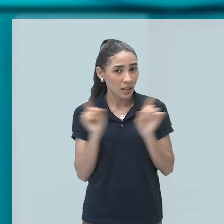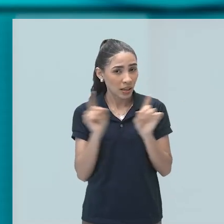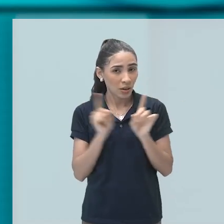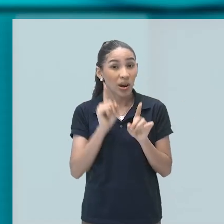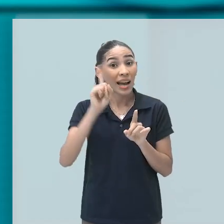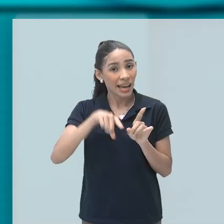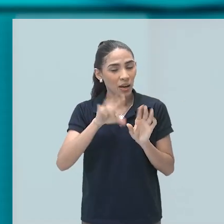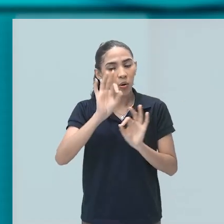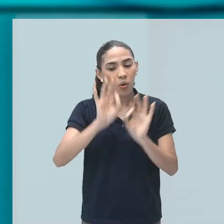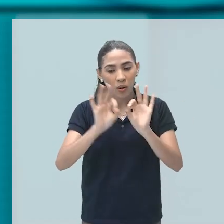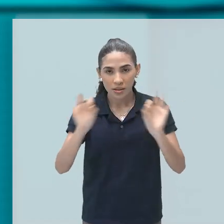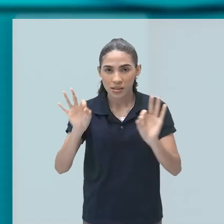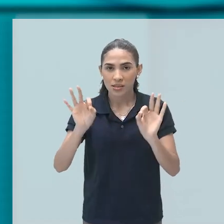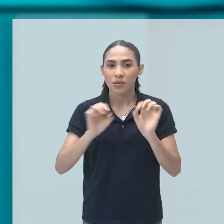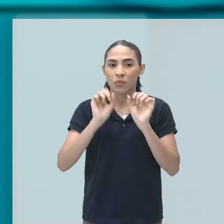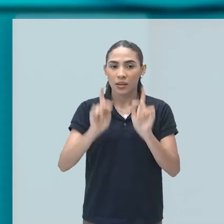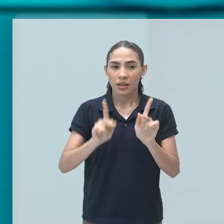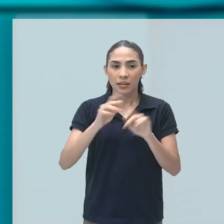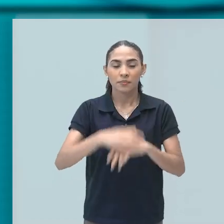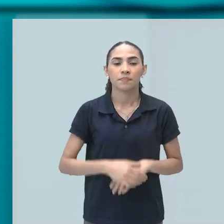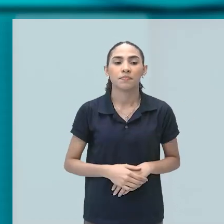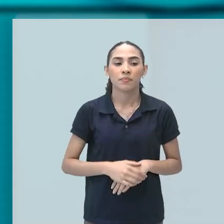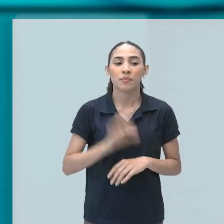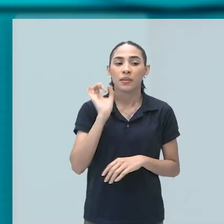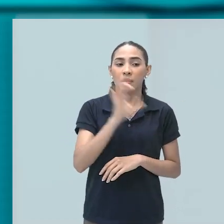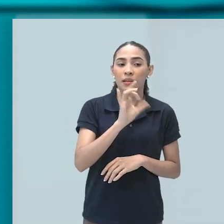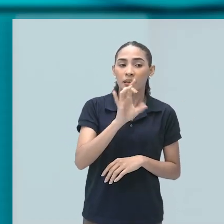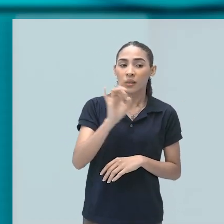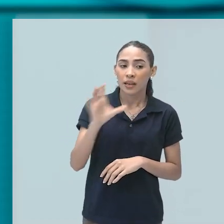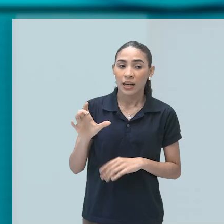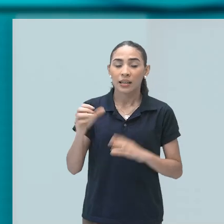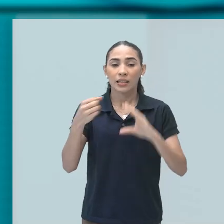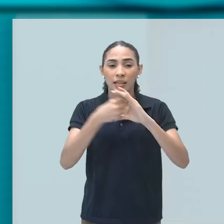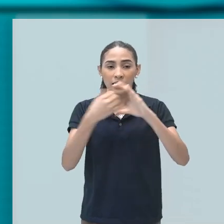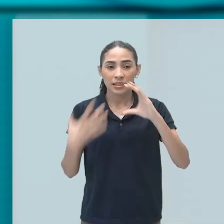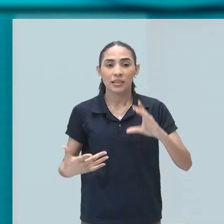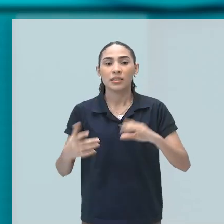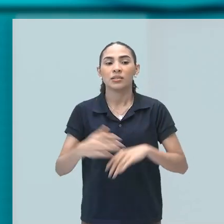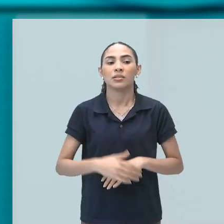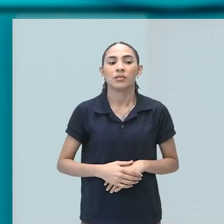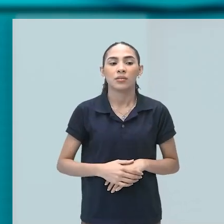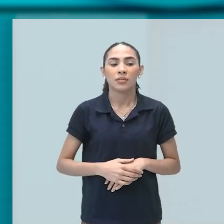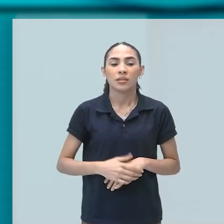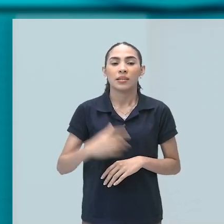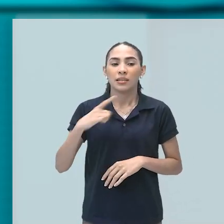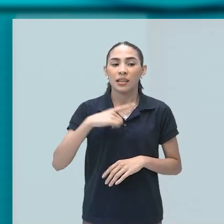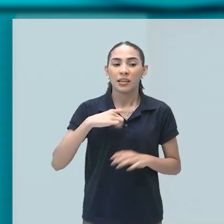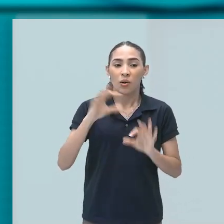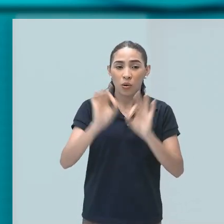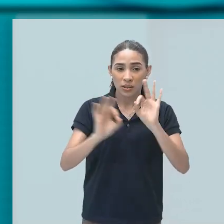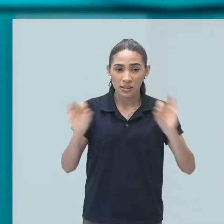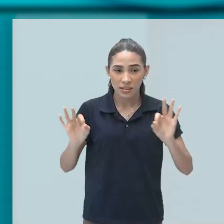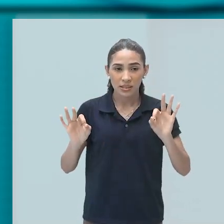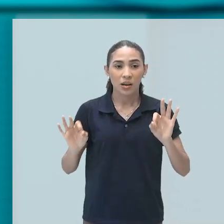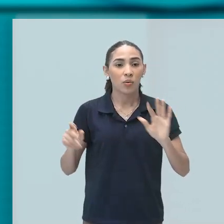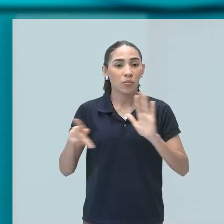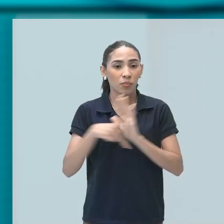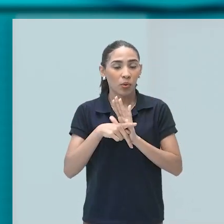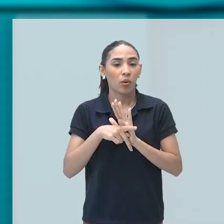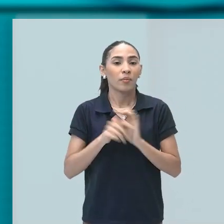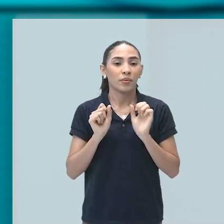É organização, tá bom, gente? Para que cada um dos elementos esteja ali muito bem definido do